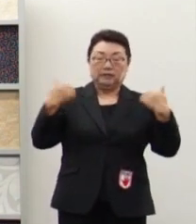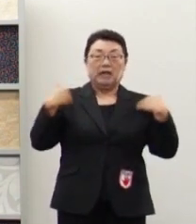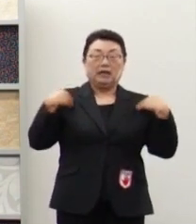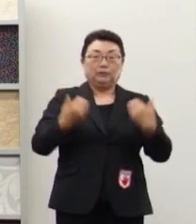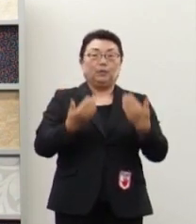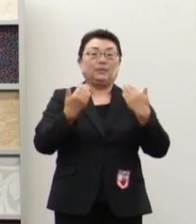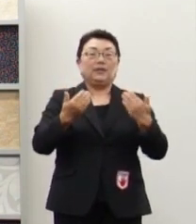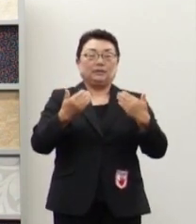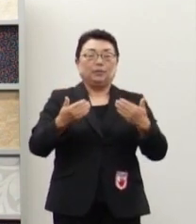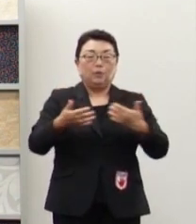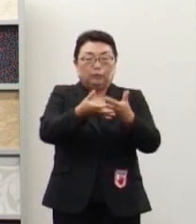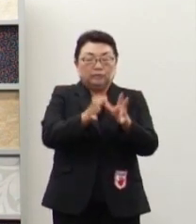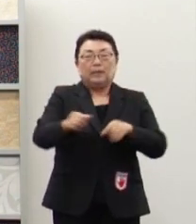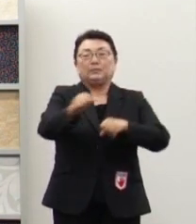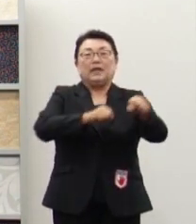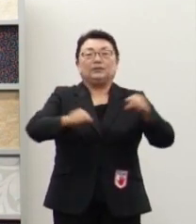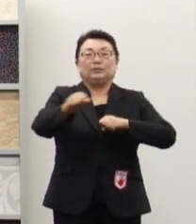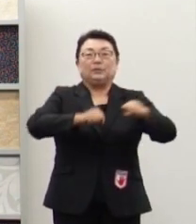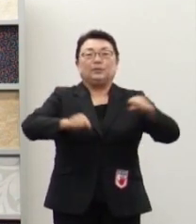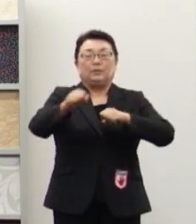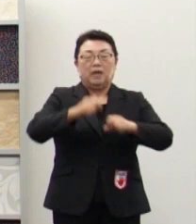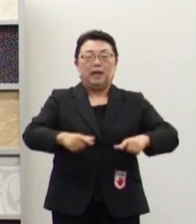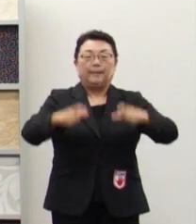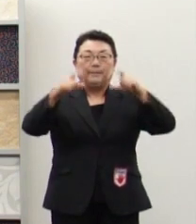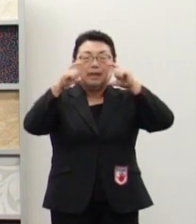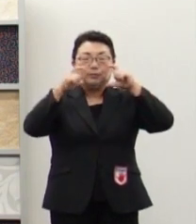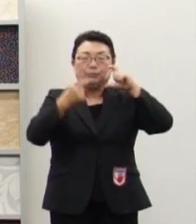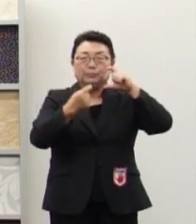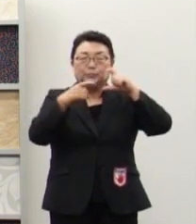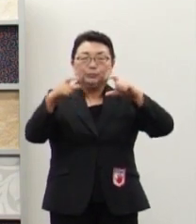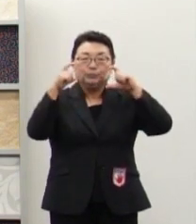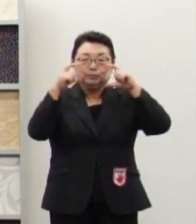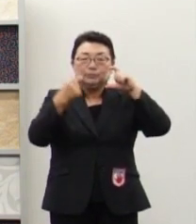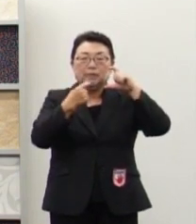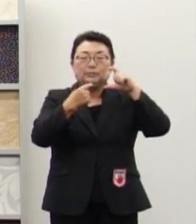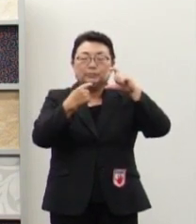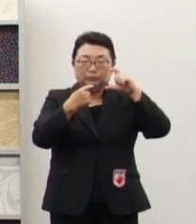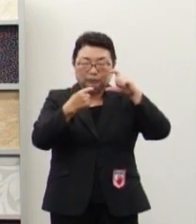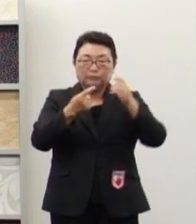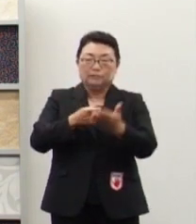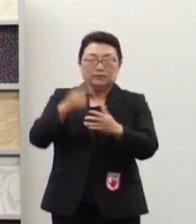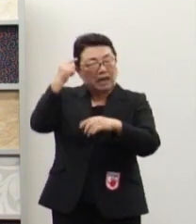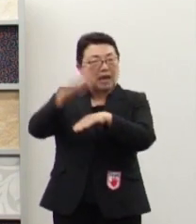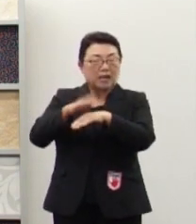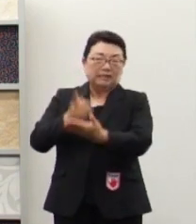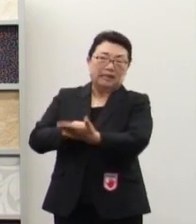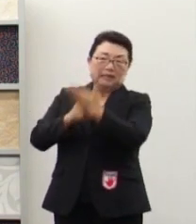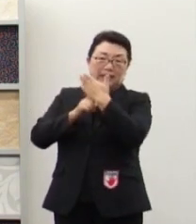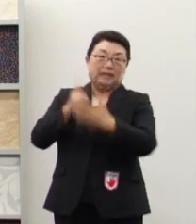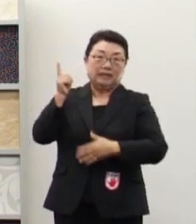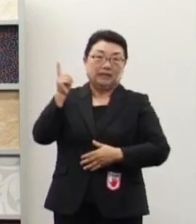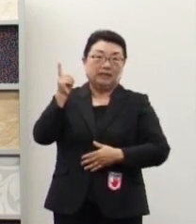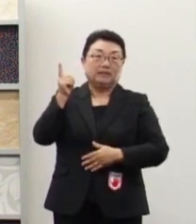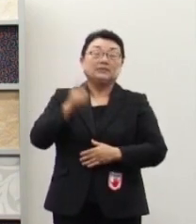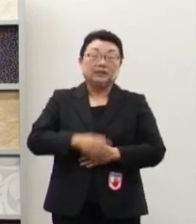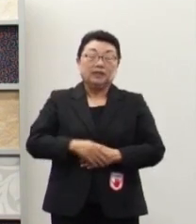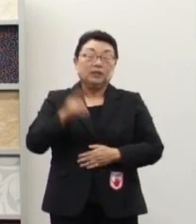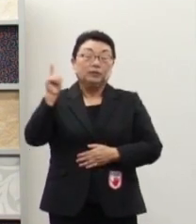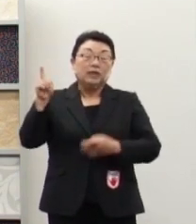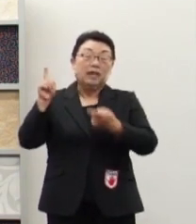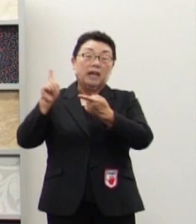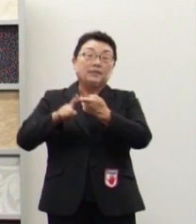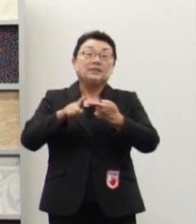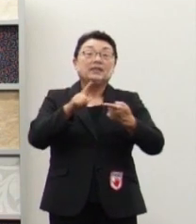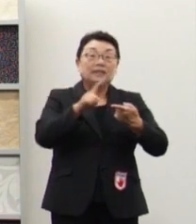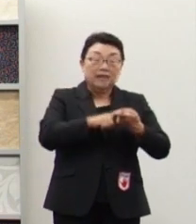はその部活動におきまして、マスクの指針という、方針というものが出されましたので、そういうものを踏まえ